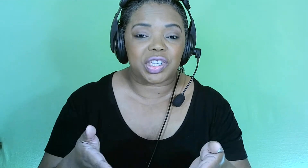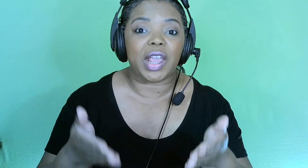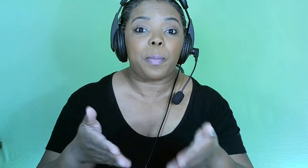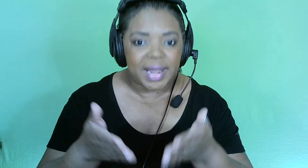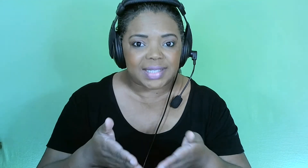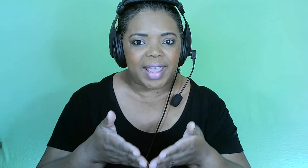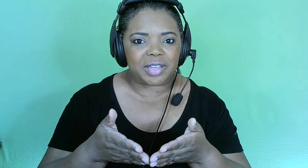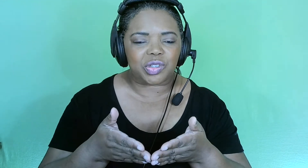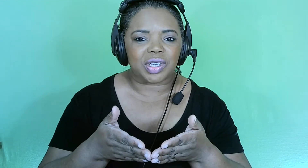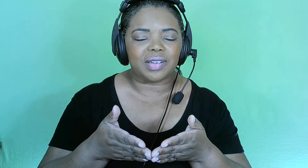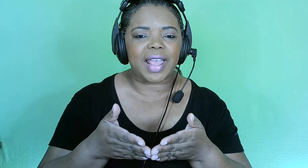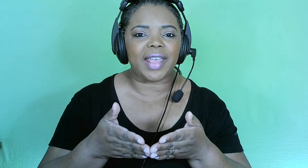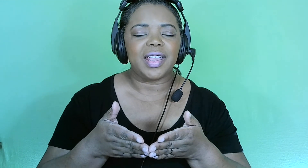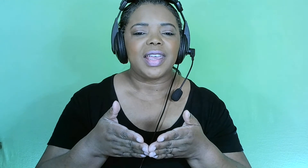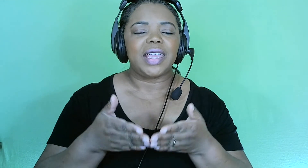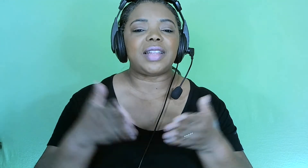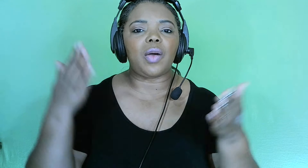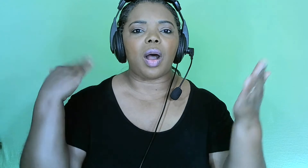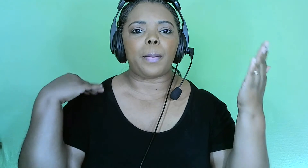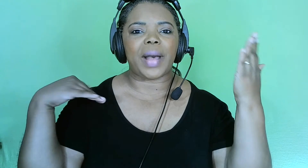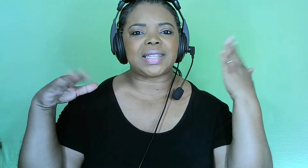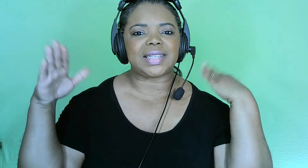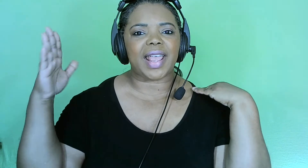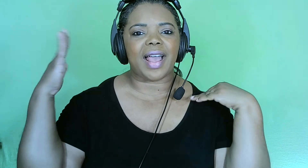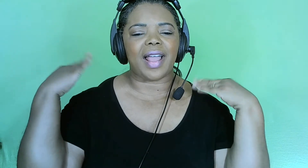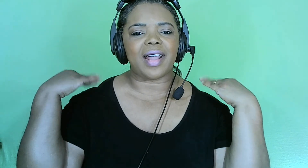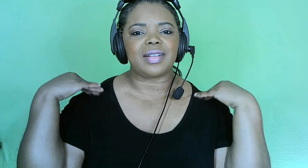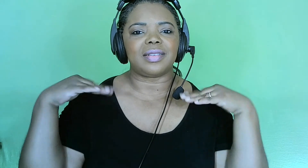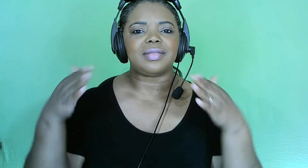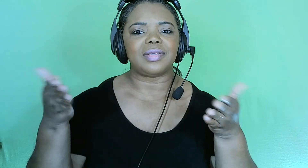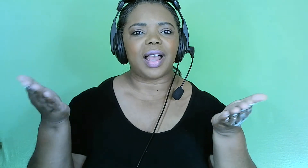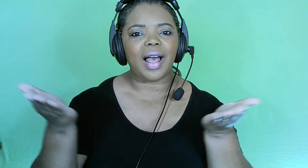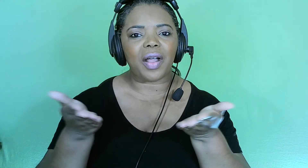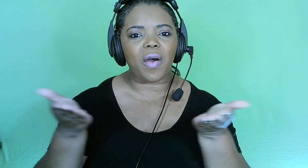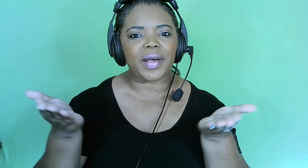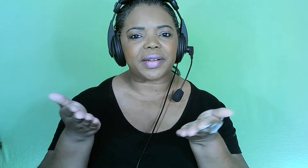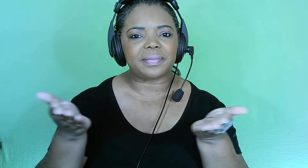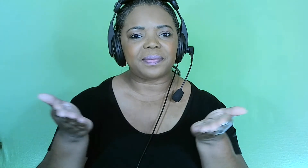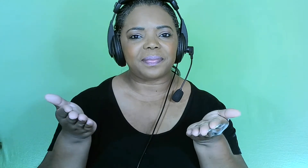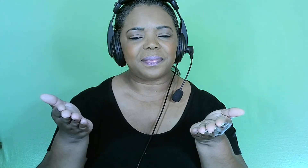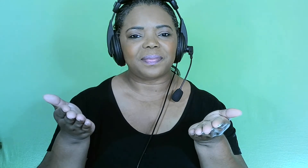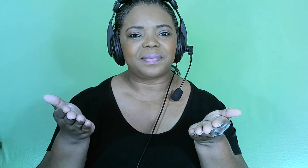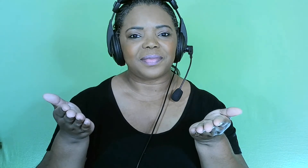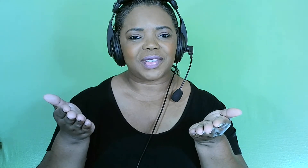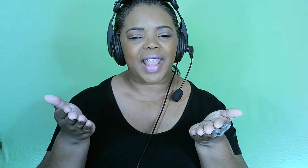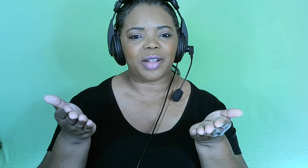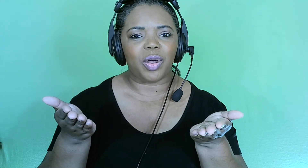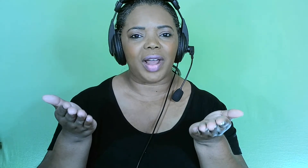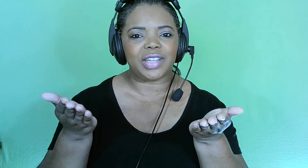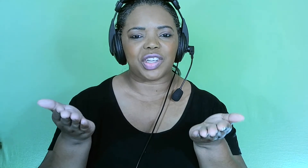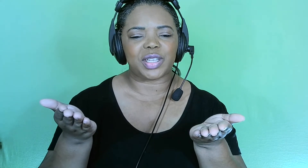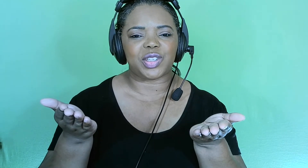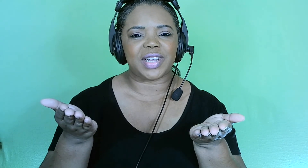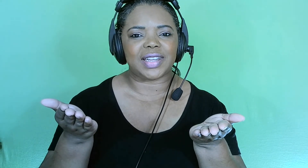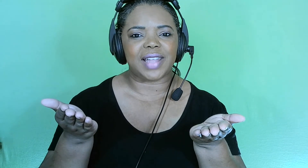que é o presente, né? Então, ó, passear agora, certo? Olha a direcionalidade